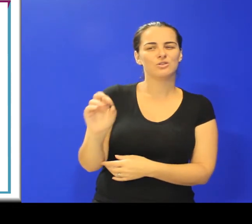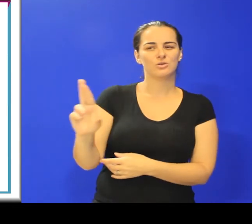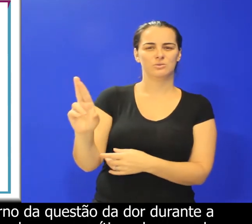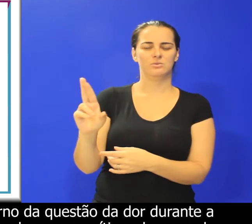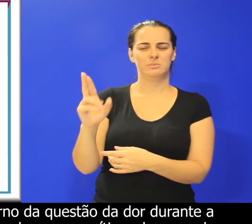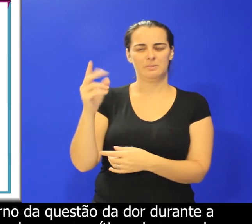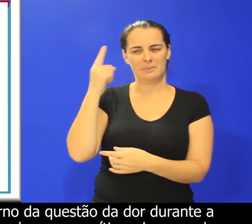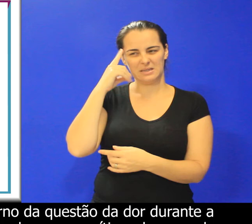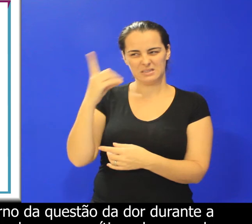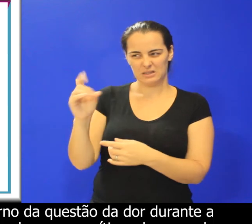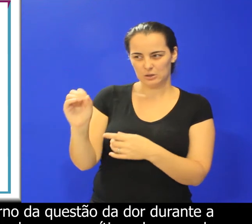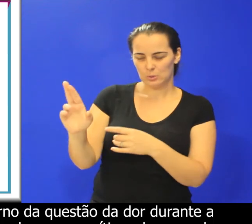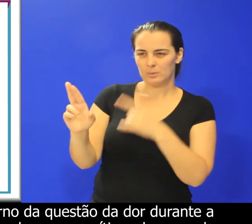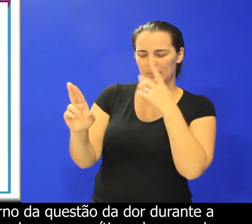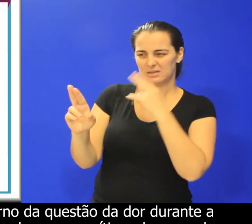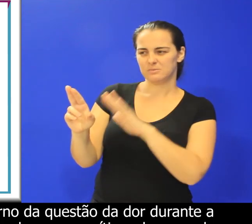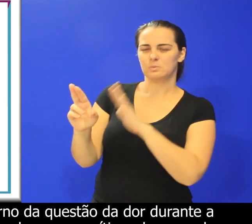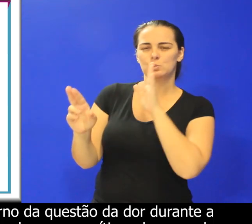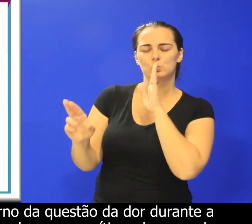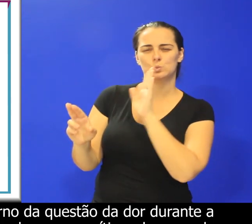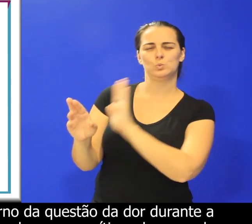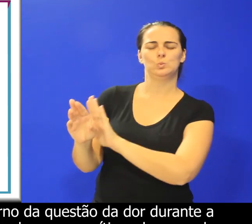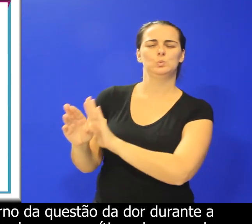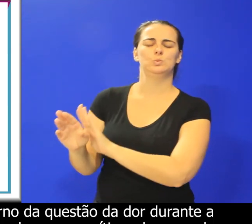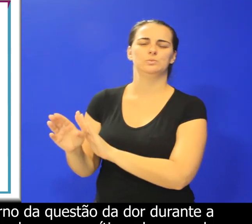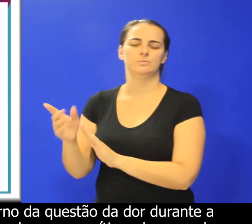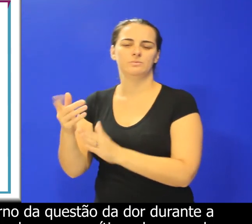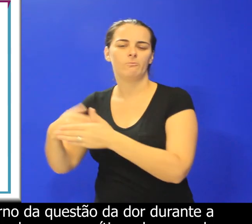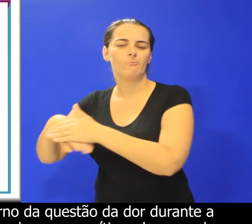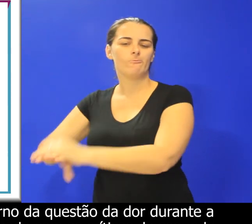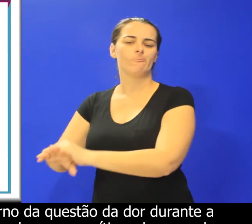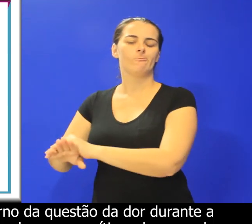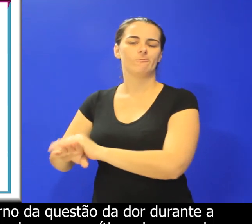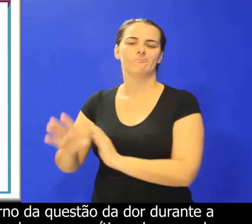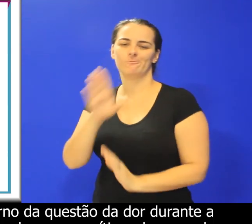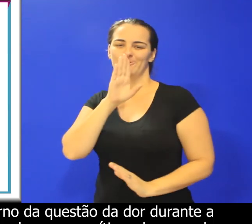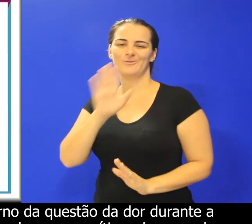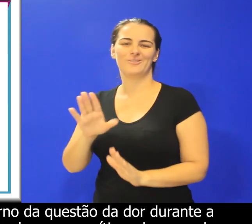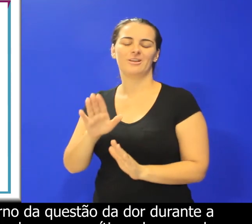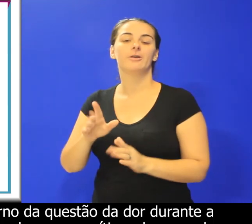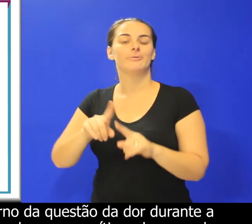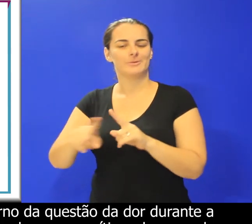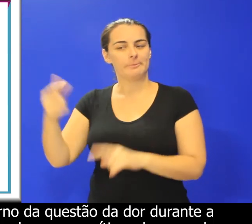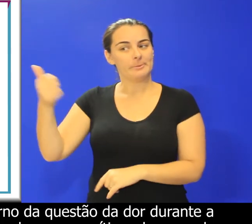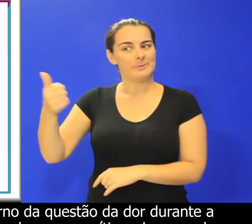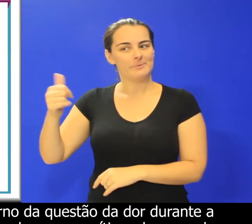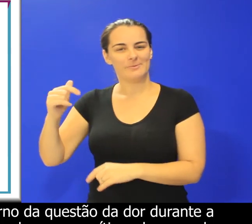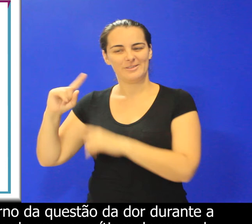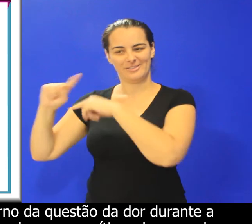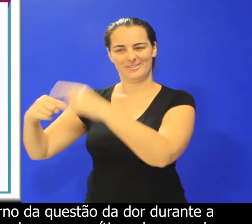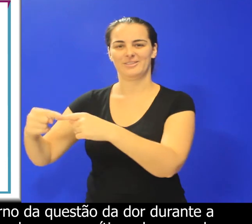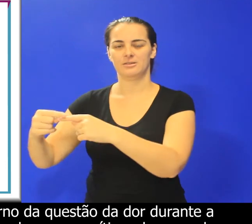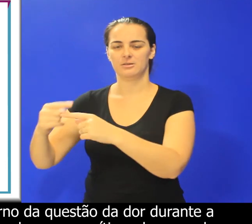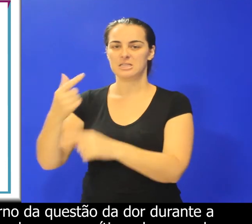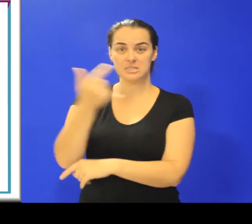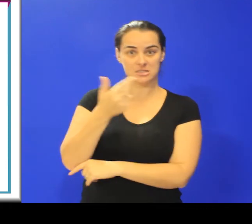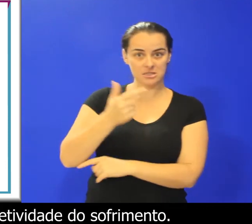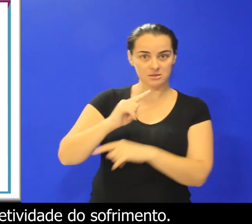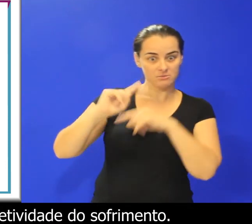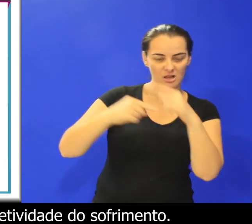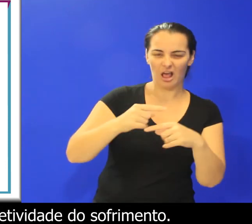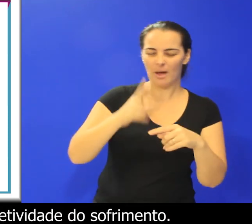dor. Sim, havia um silêncio em torno da questão da dor durante a primeira geração que foi quebrado com as críticas da